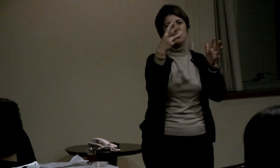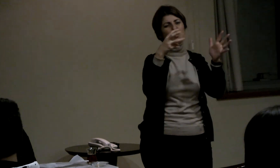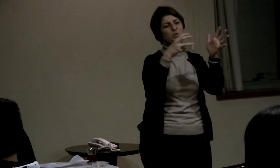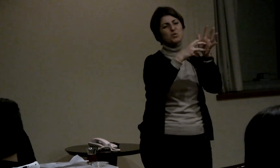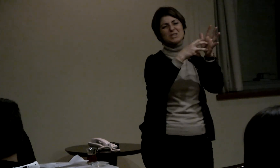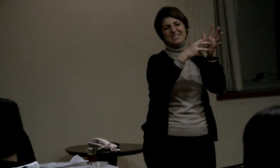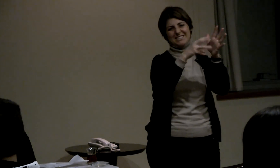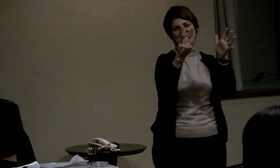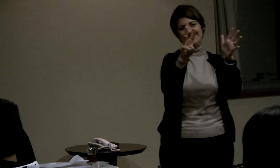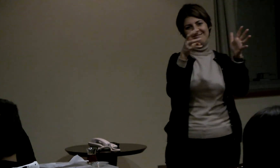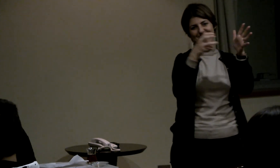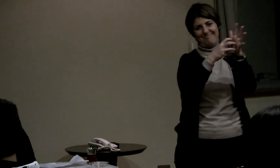3 yıldız.